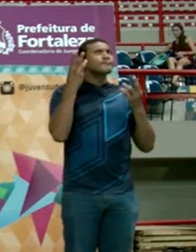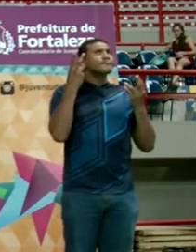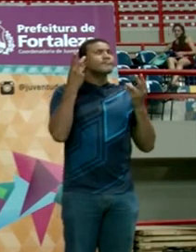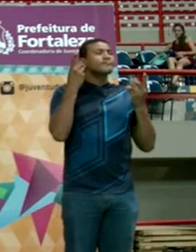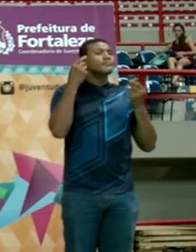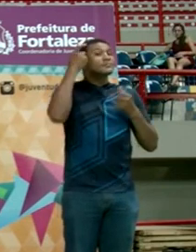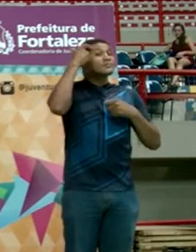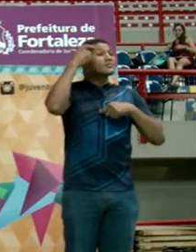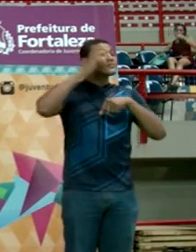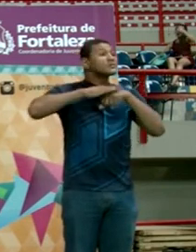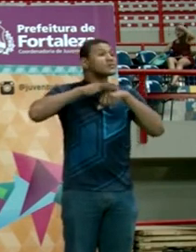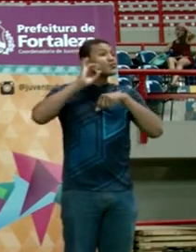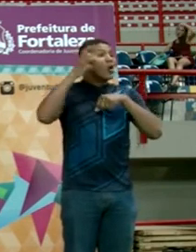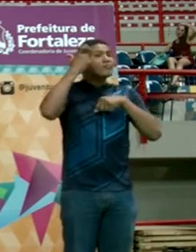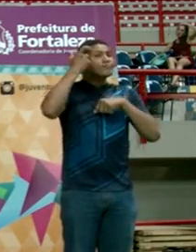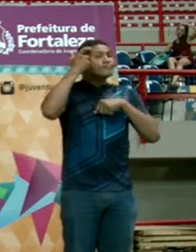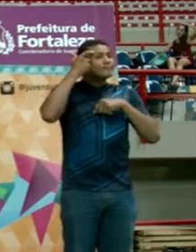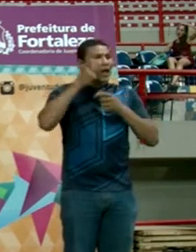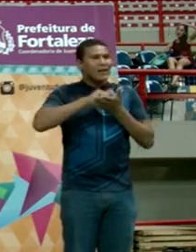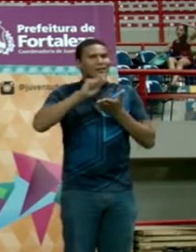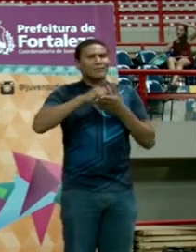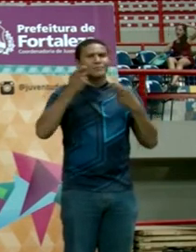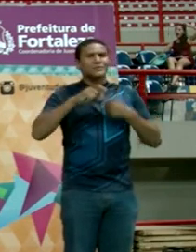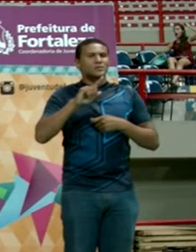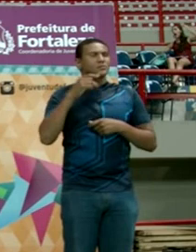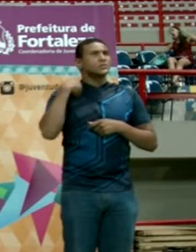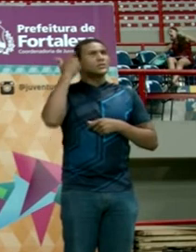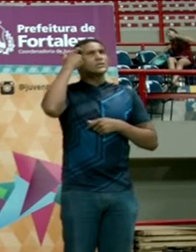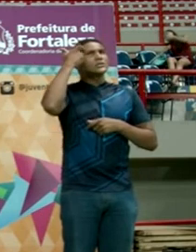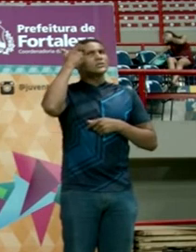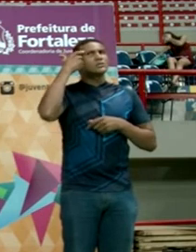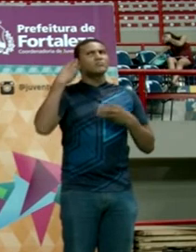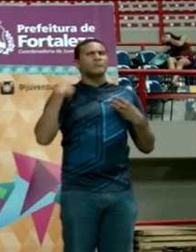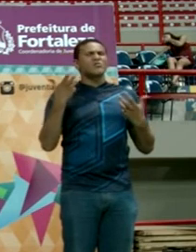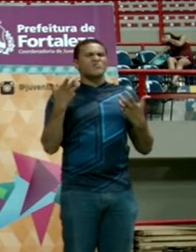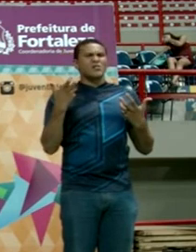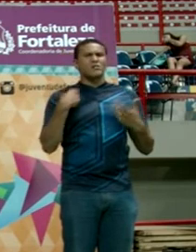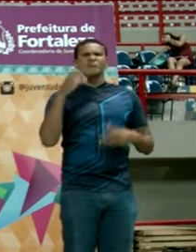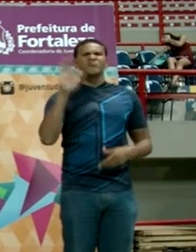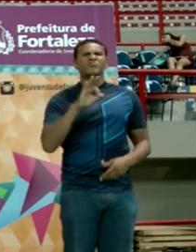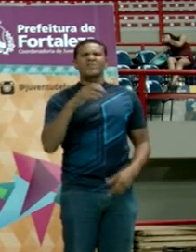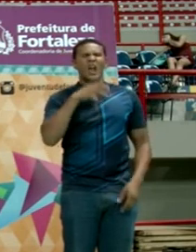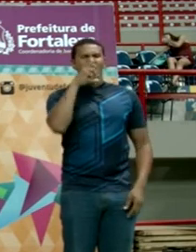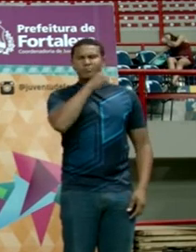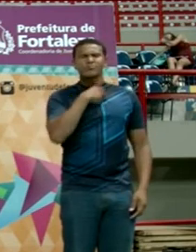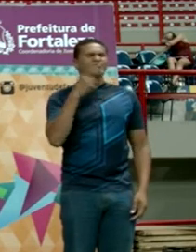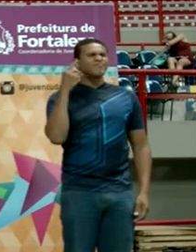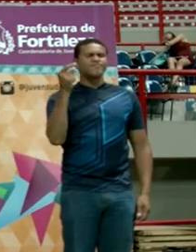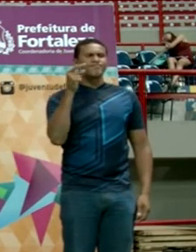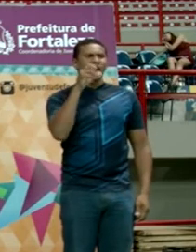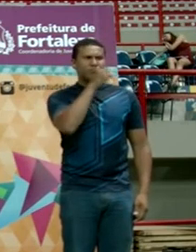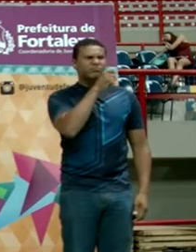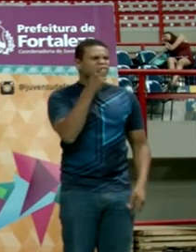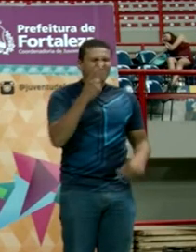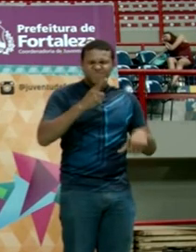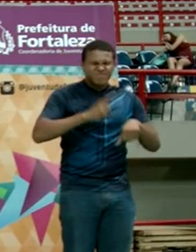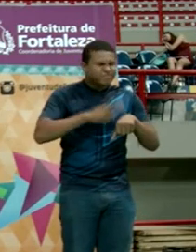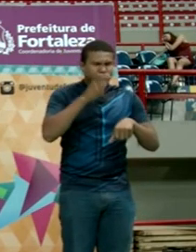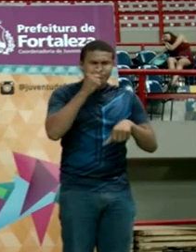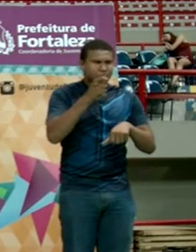que eu posso mostrar aqui para vocês, para poder você chegar e dizer assim, eu quero fazer porcentagem de cabeça assim bem rápido.